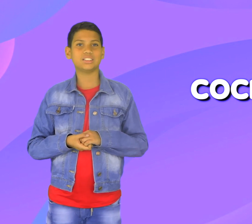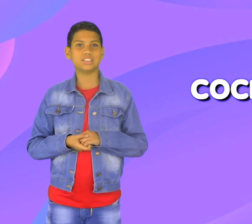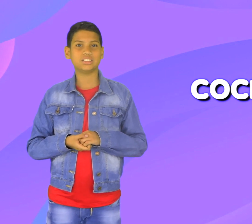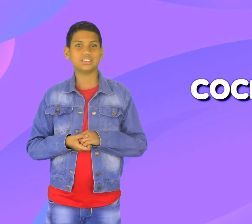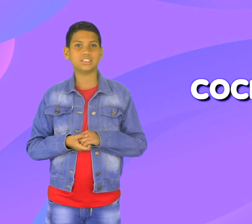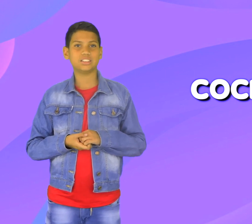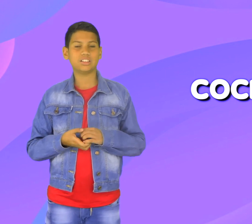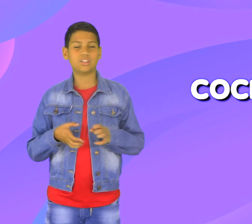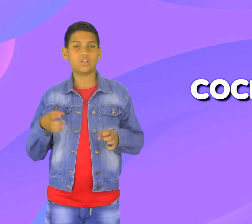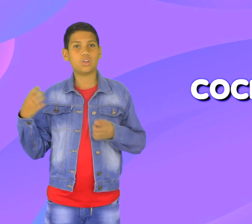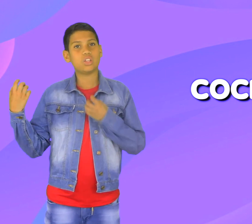Cocinar.